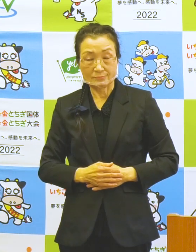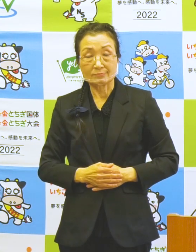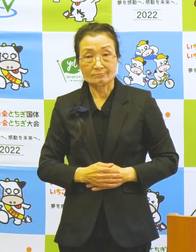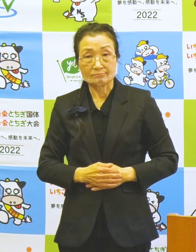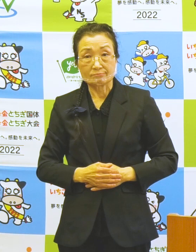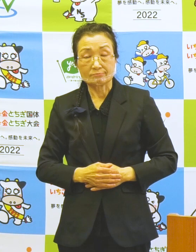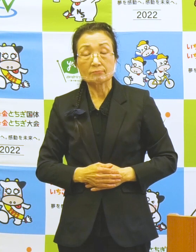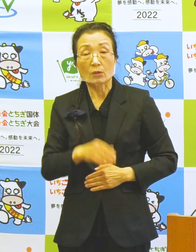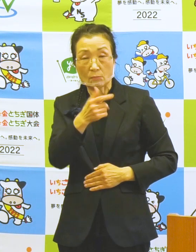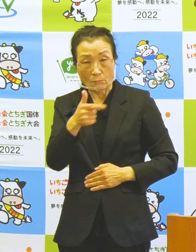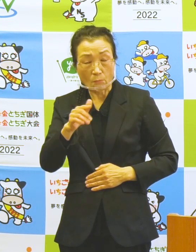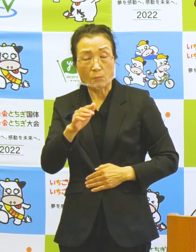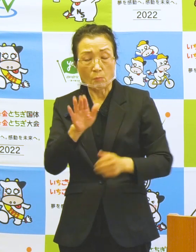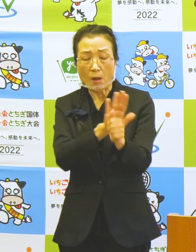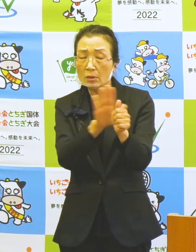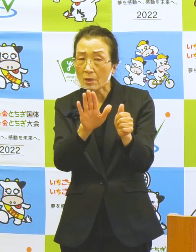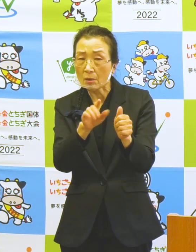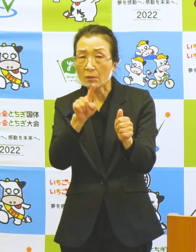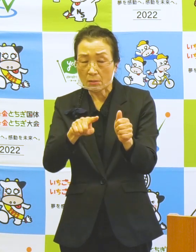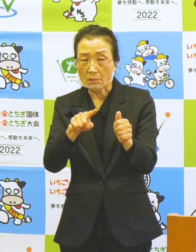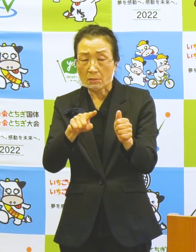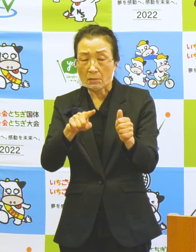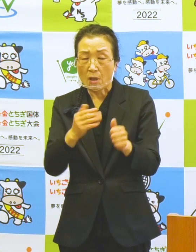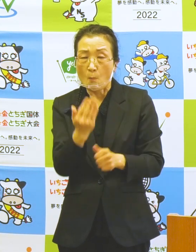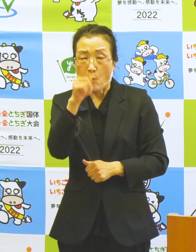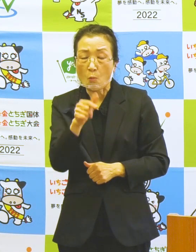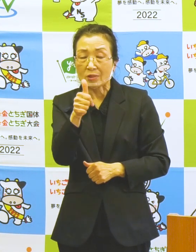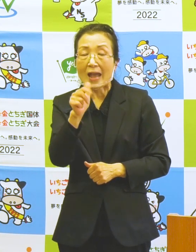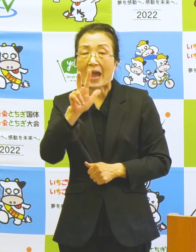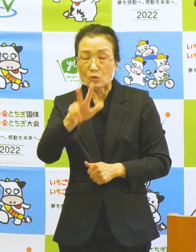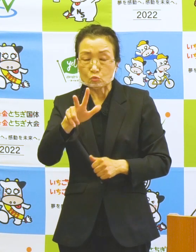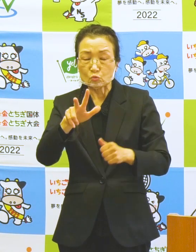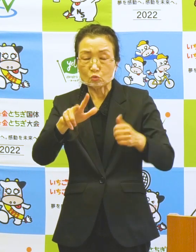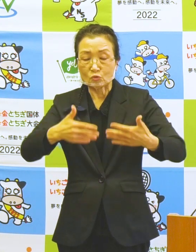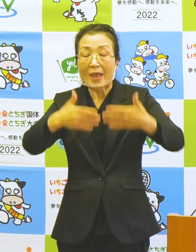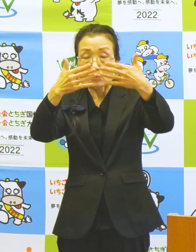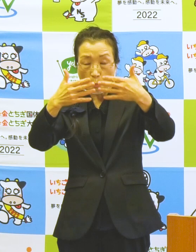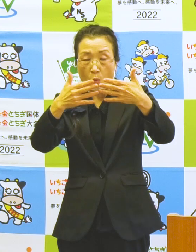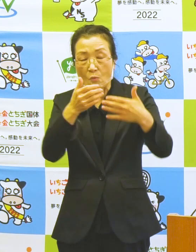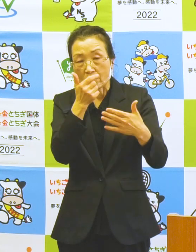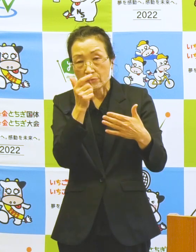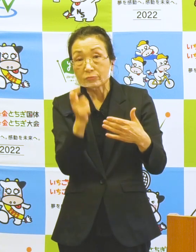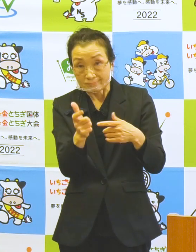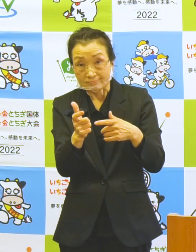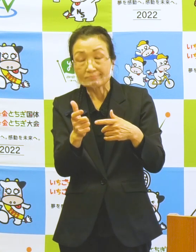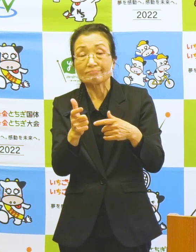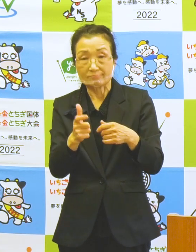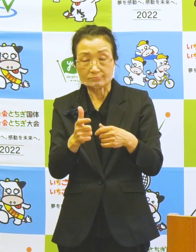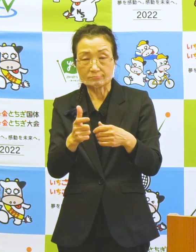こうした背景の中には、ポータルサイトの拡充や、返礼品の事業者の皆